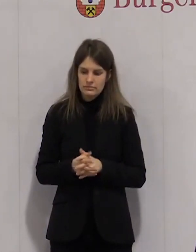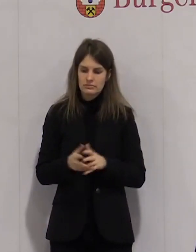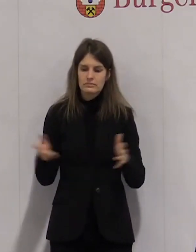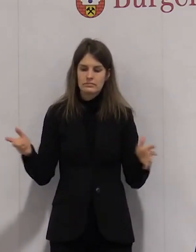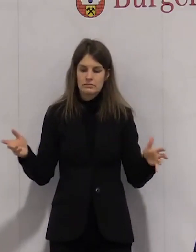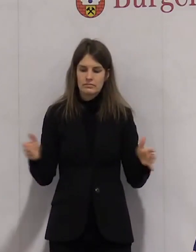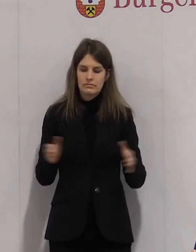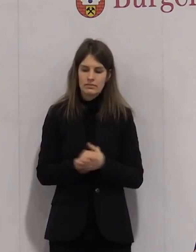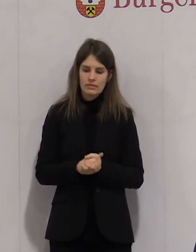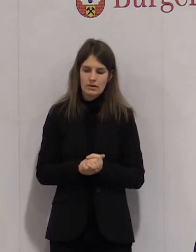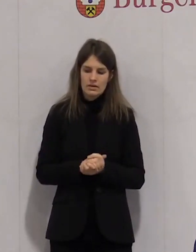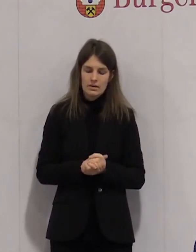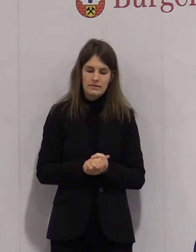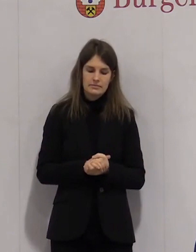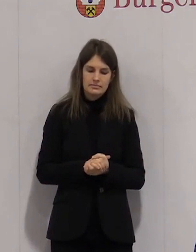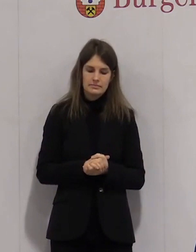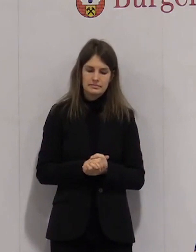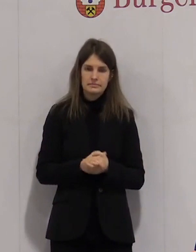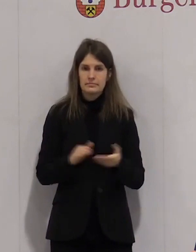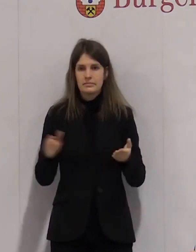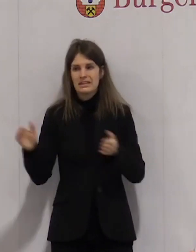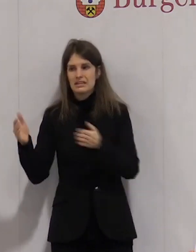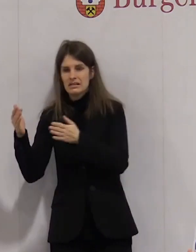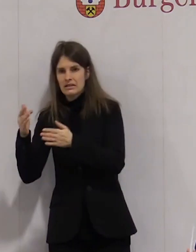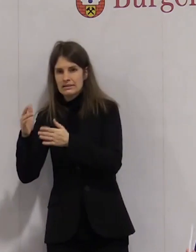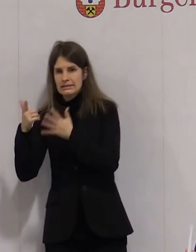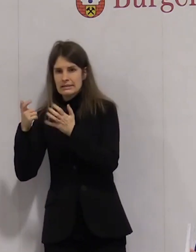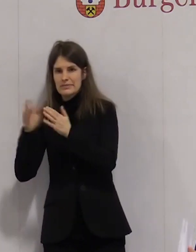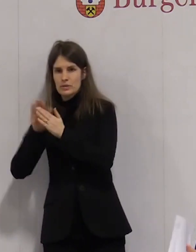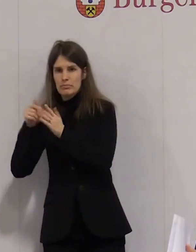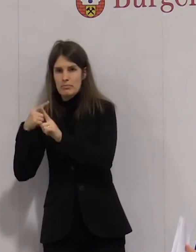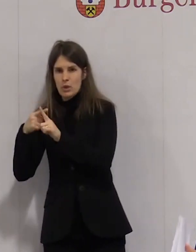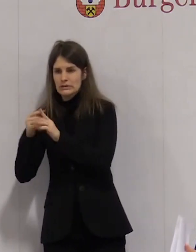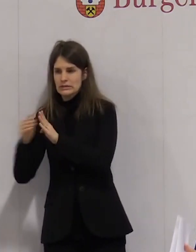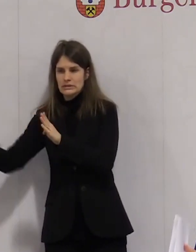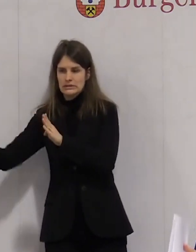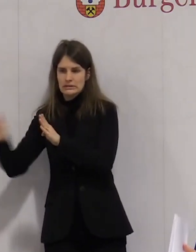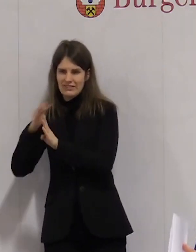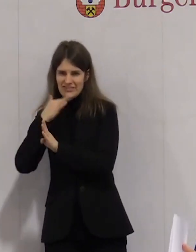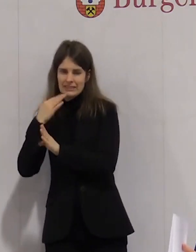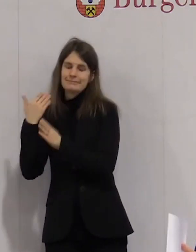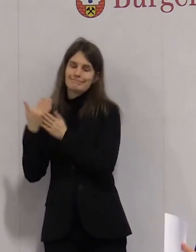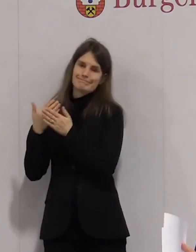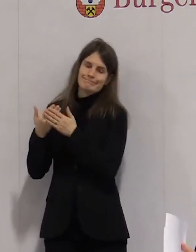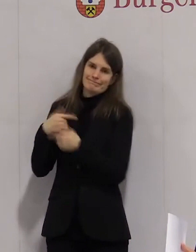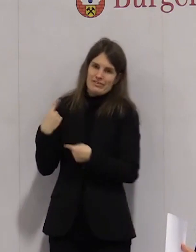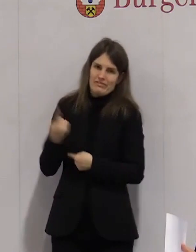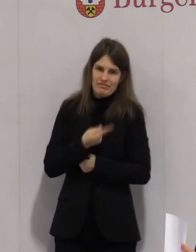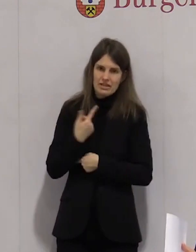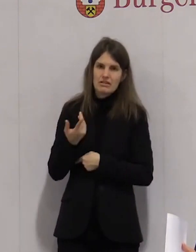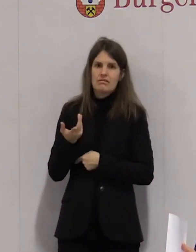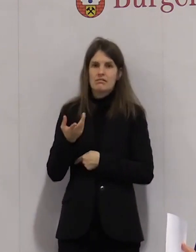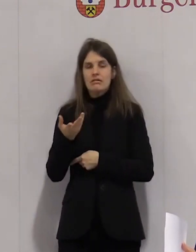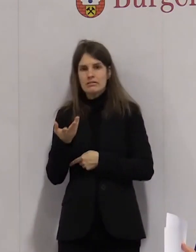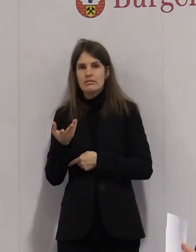der über 70-jährigen erkrankten eine haben will viel profit